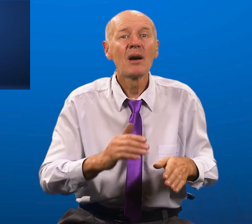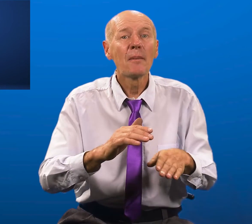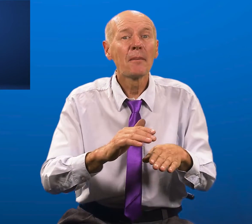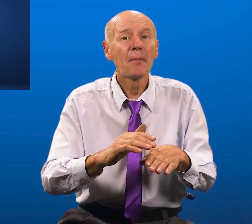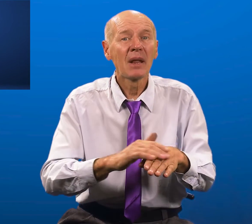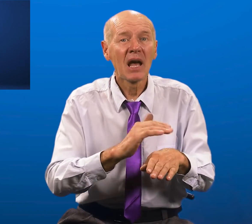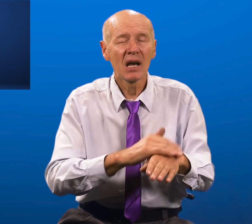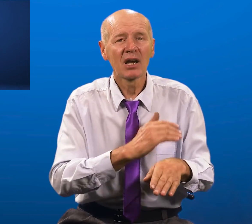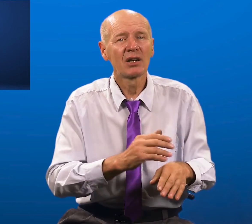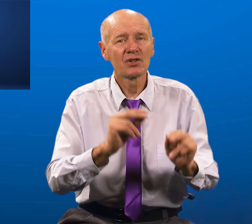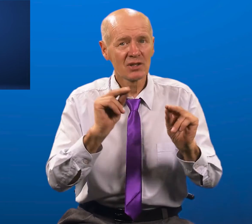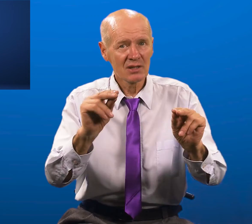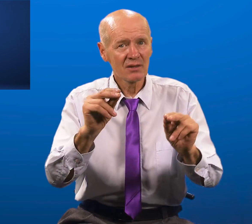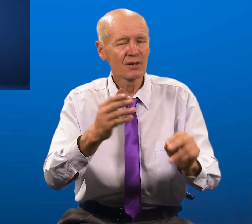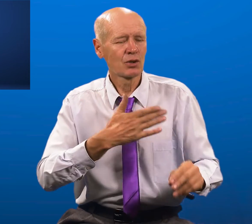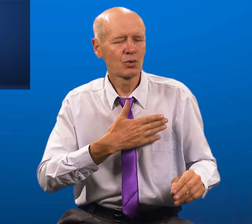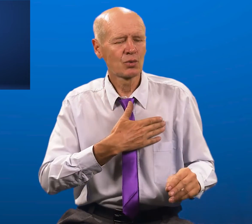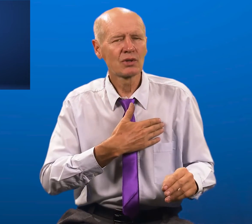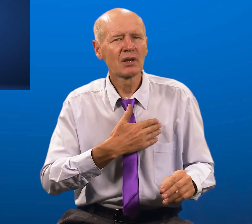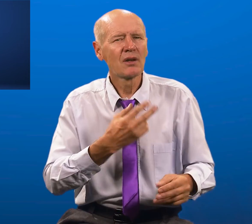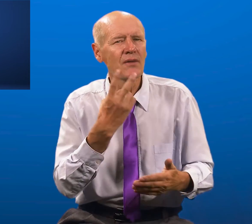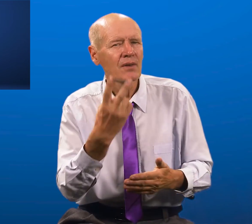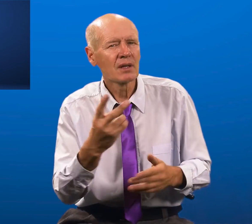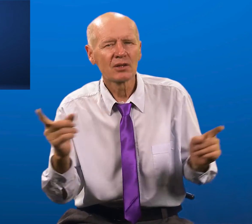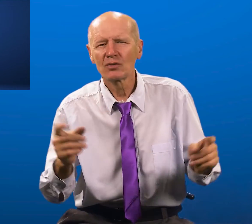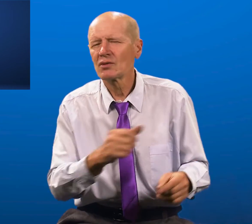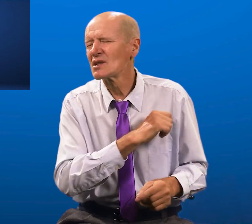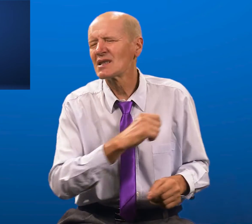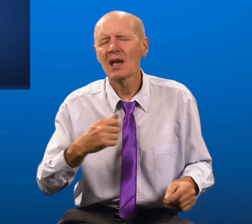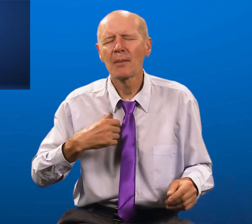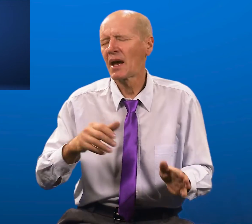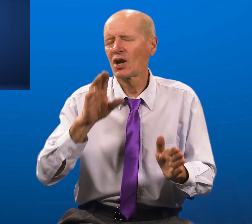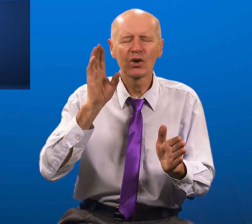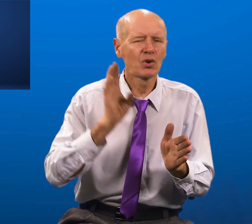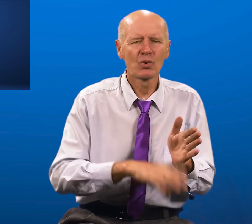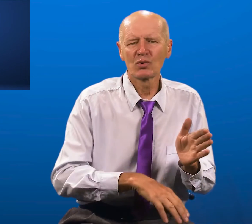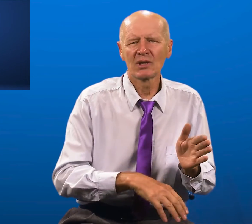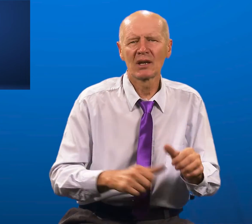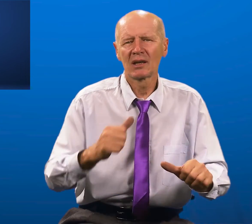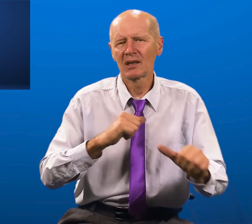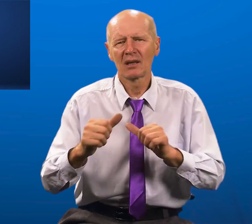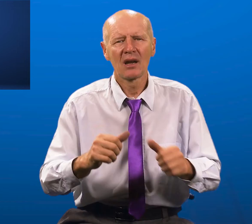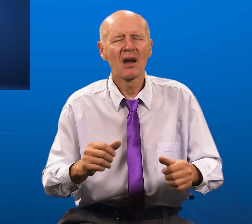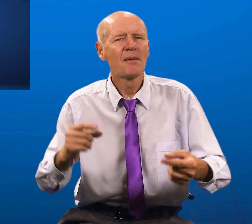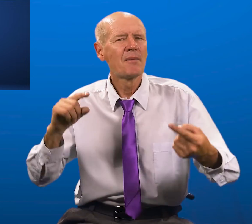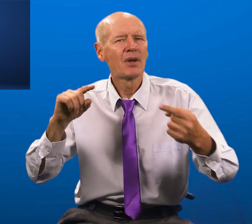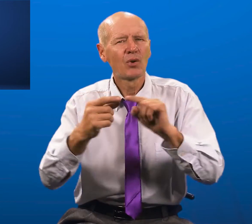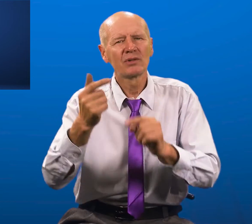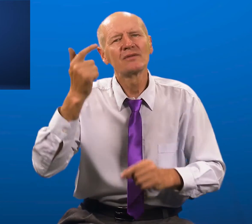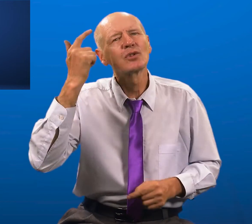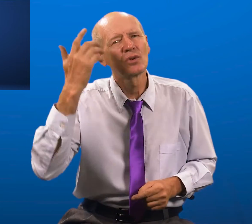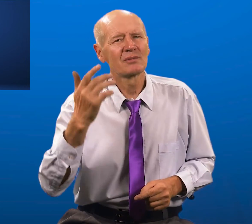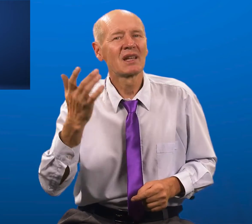Благочестивые души, они видят, что самое худшее в грехе – это грех, направлен против